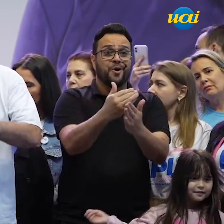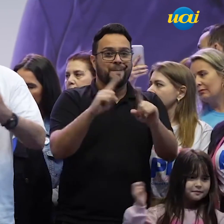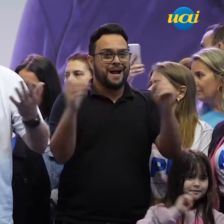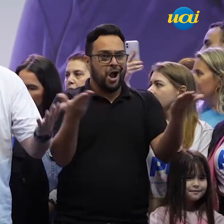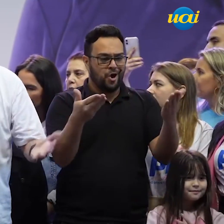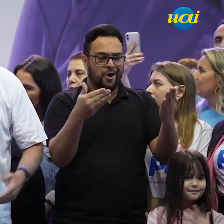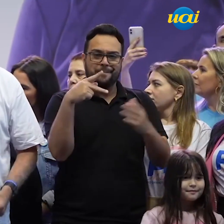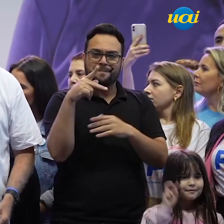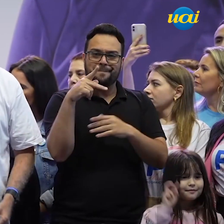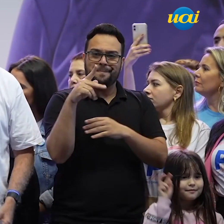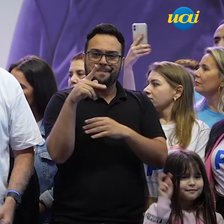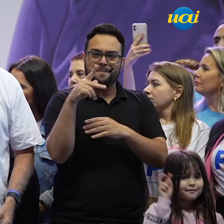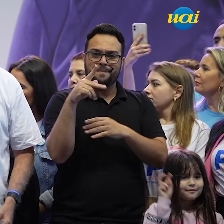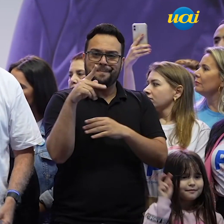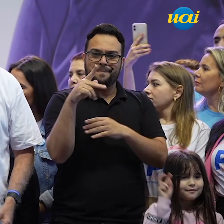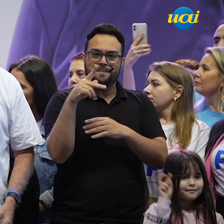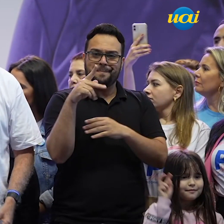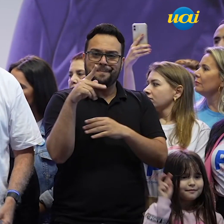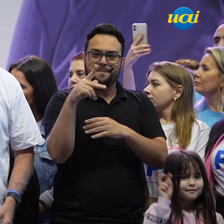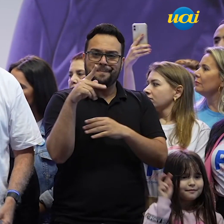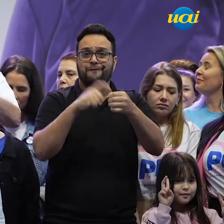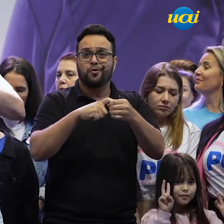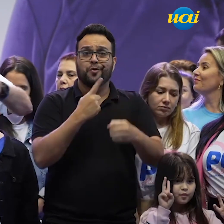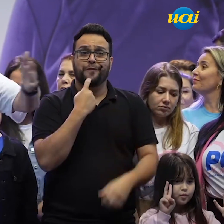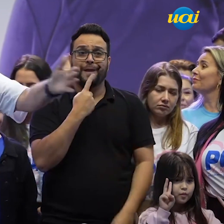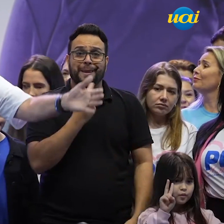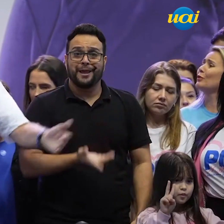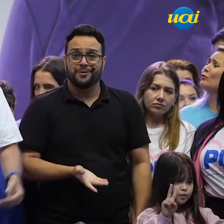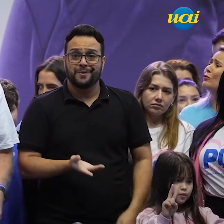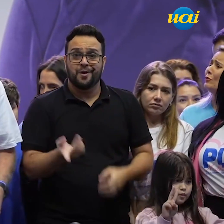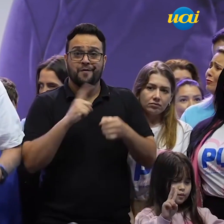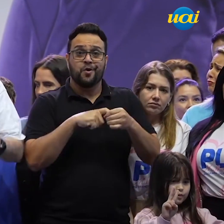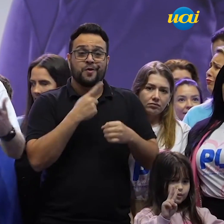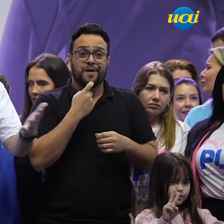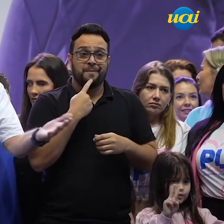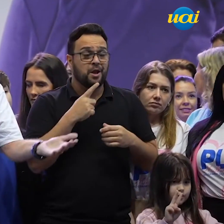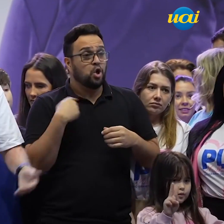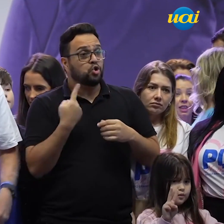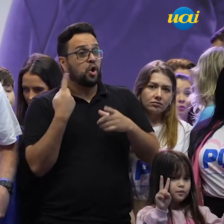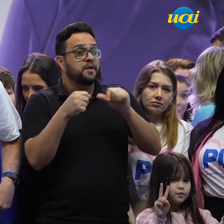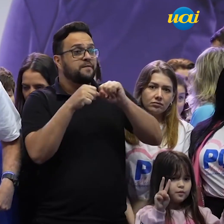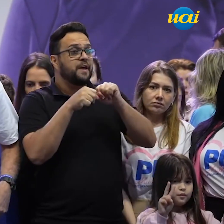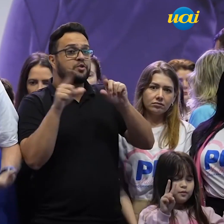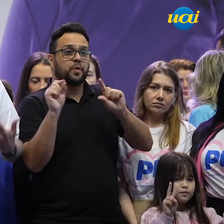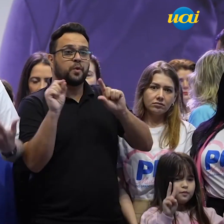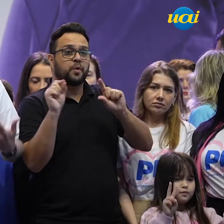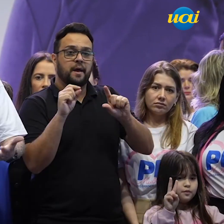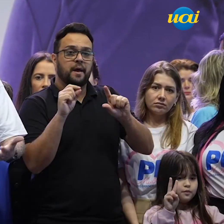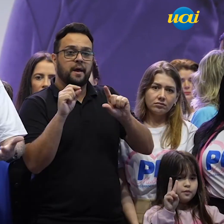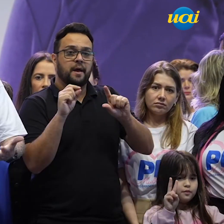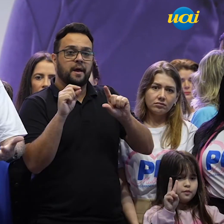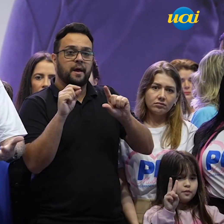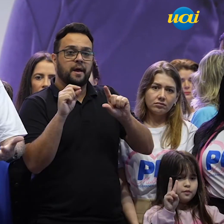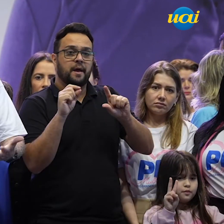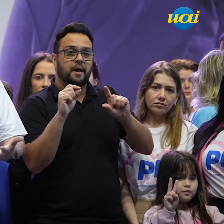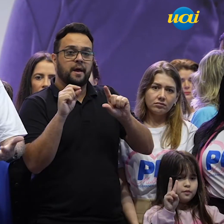Nós abrimos o comércio com o mundo todo. Não selecionamos, não foi nada seletivo. O mundo é